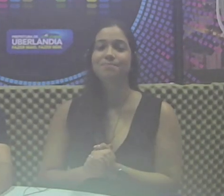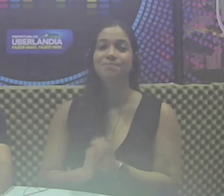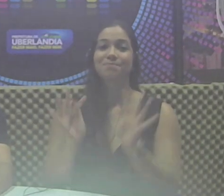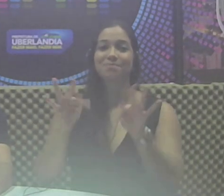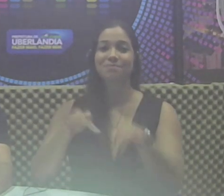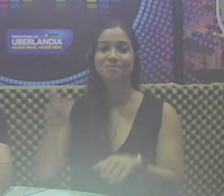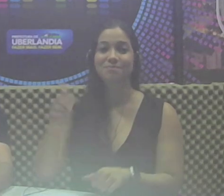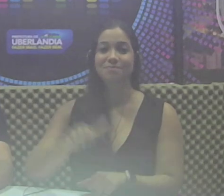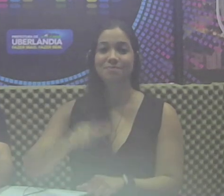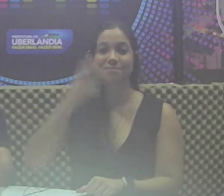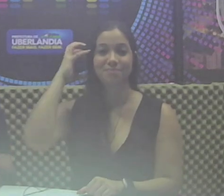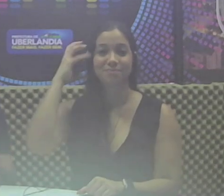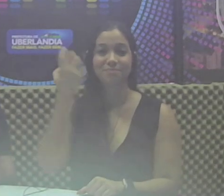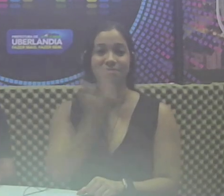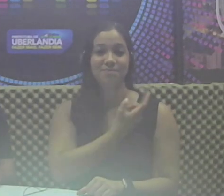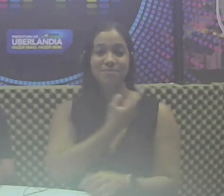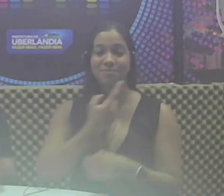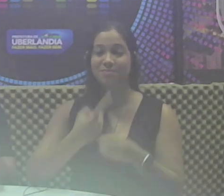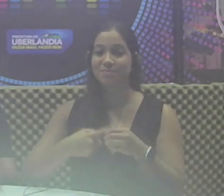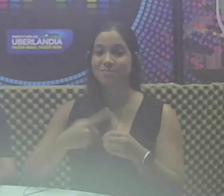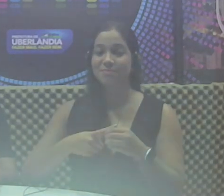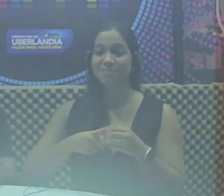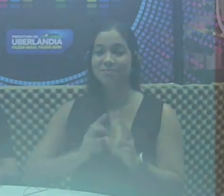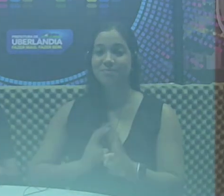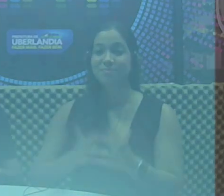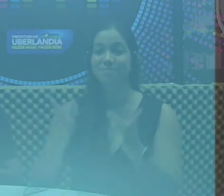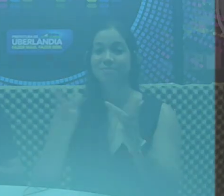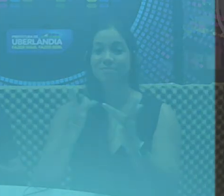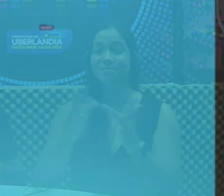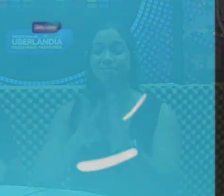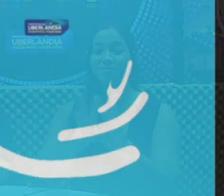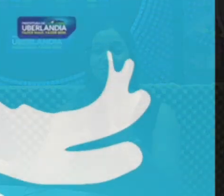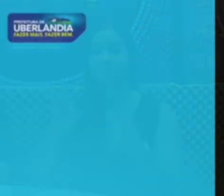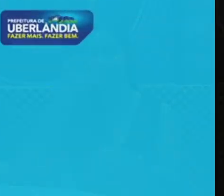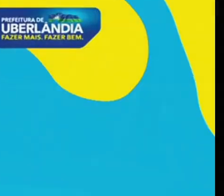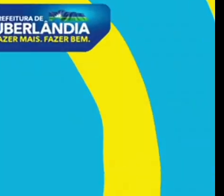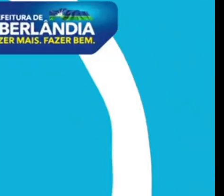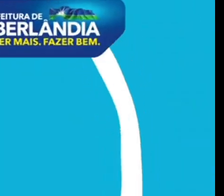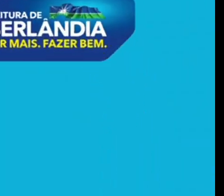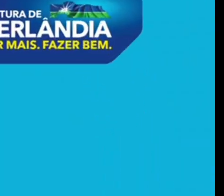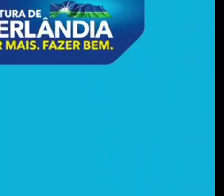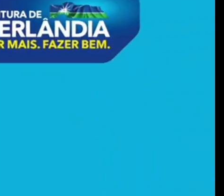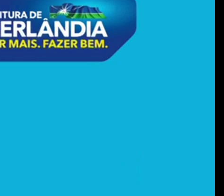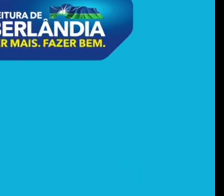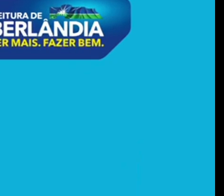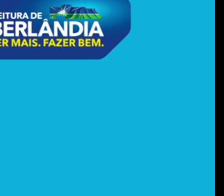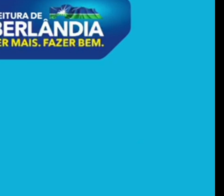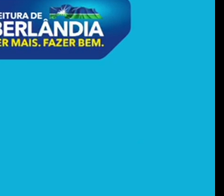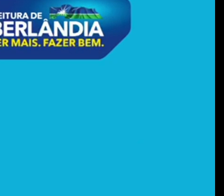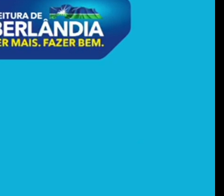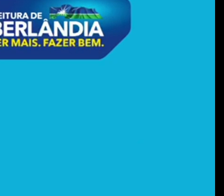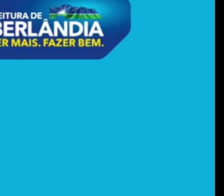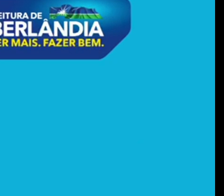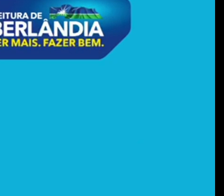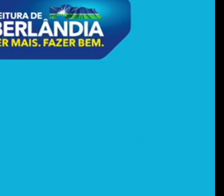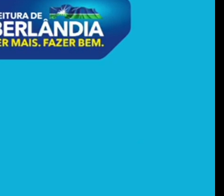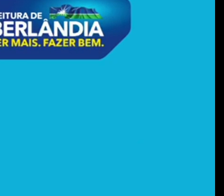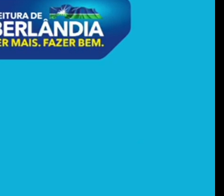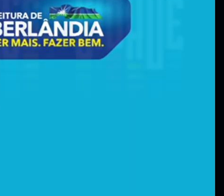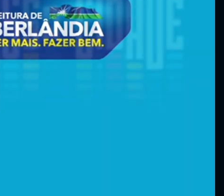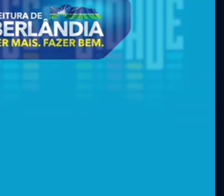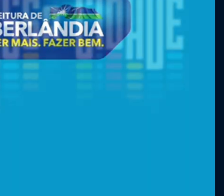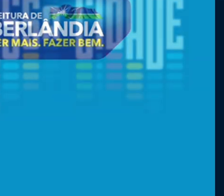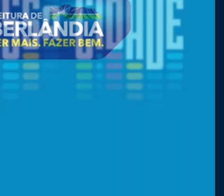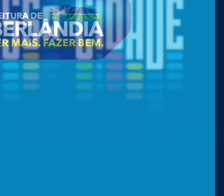Fica por aqui mais uma edição do programa da Rádio Nossa Cidade. Continue conosco no portal da Prefeitura e